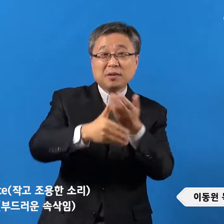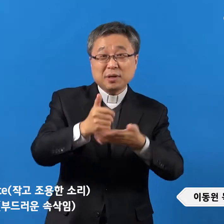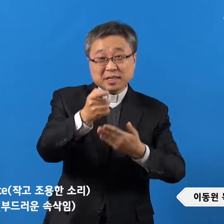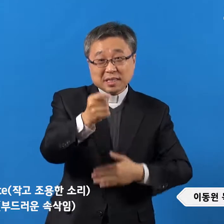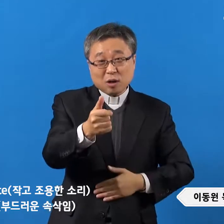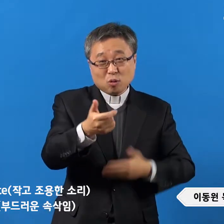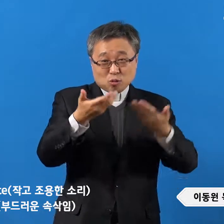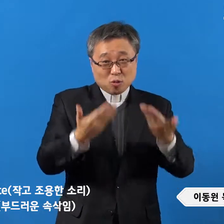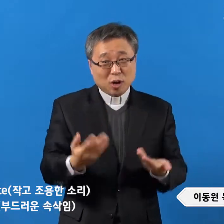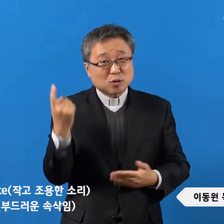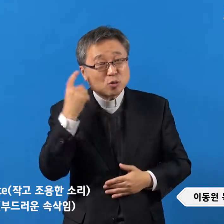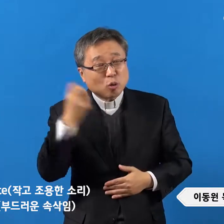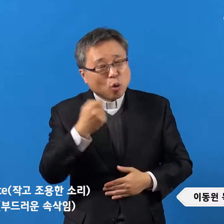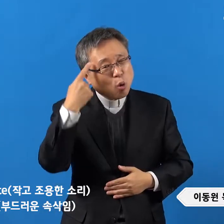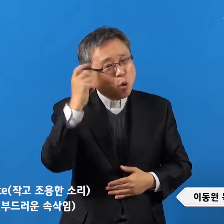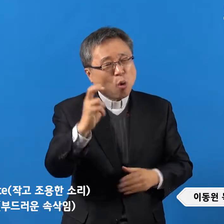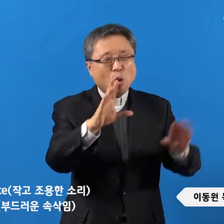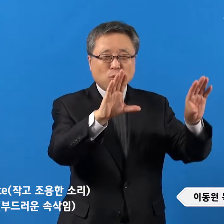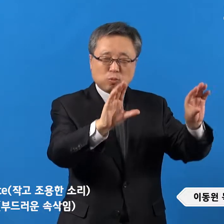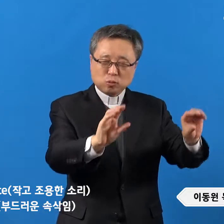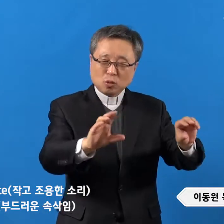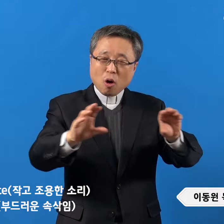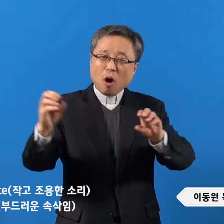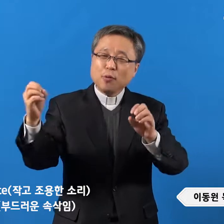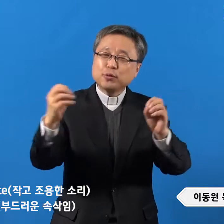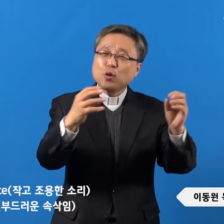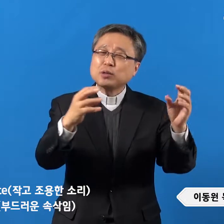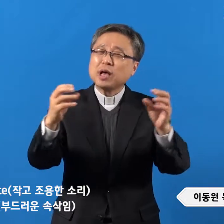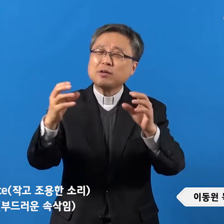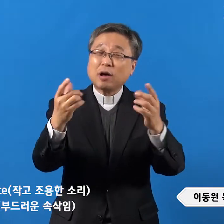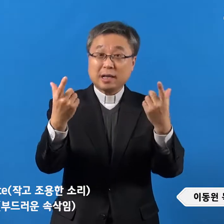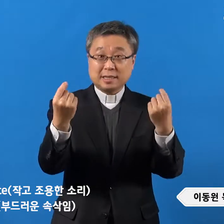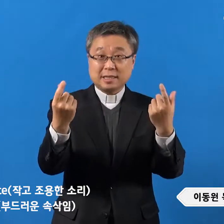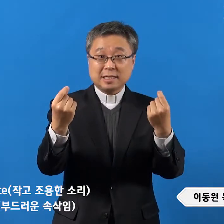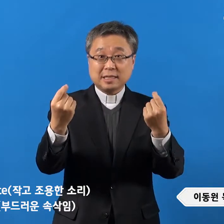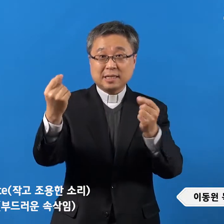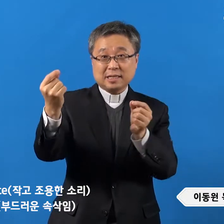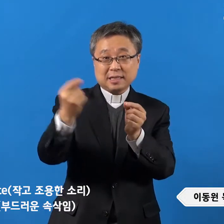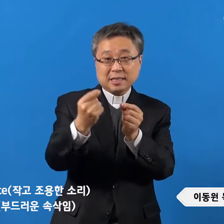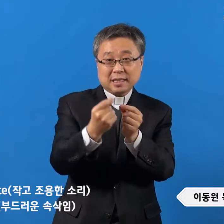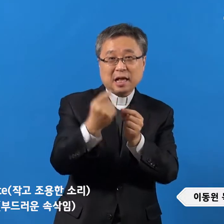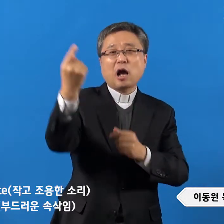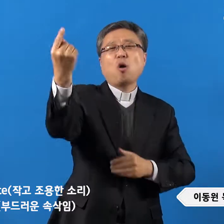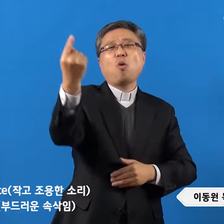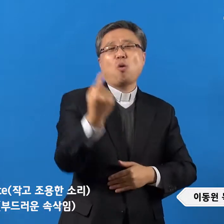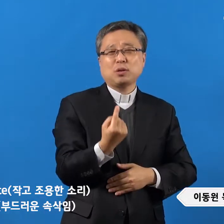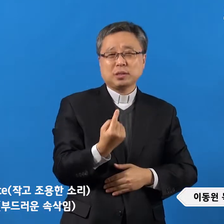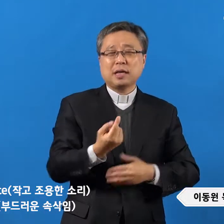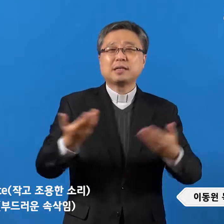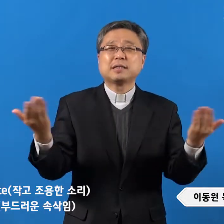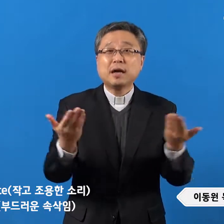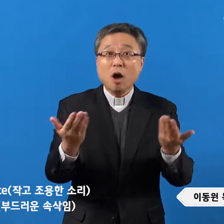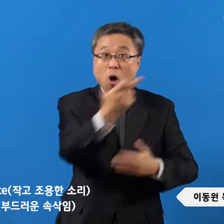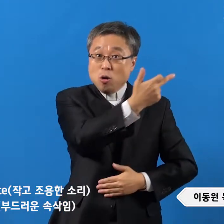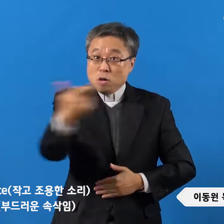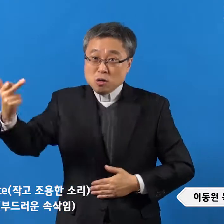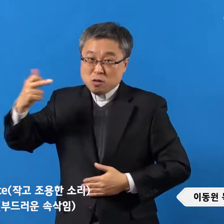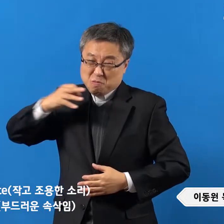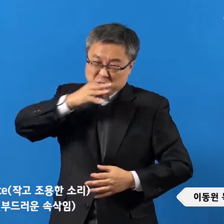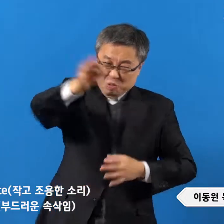소리로 혹은 부드러운 속삭임으로 다가오셨다라는 사실입니다. 큰 소리가 아닌, 하나님이 어떤 때는 큰